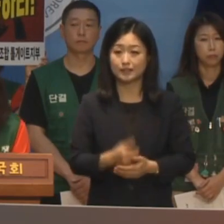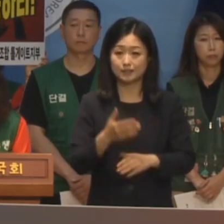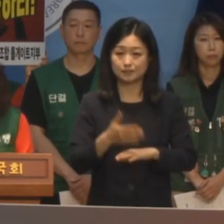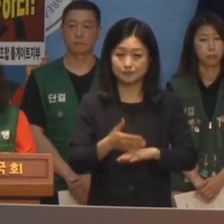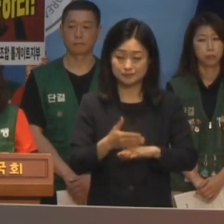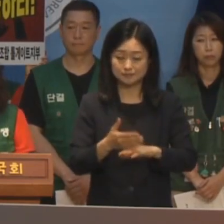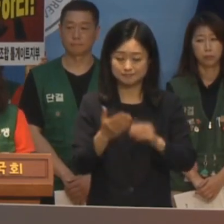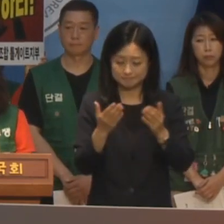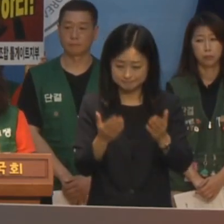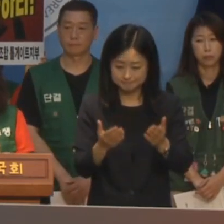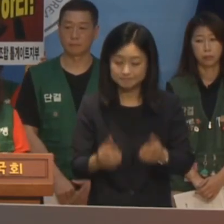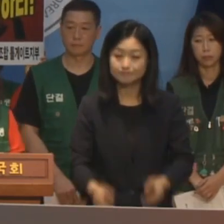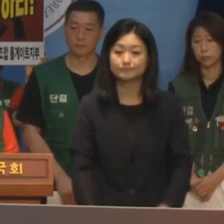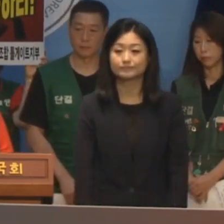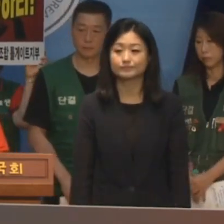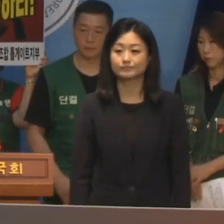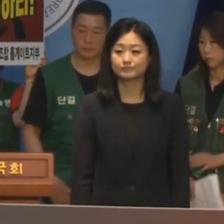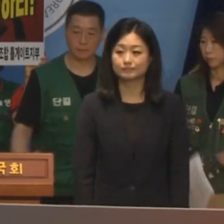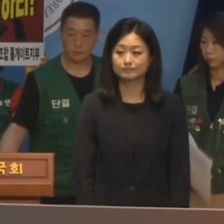감사합니다.